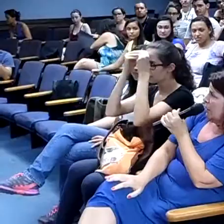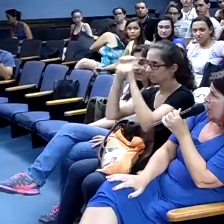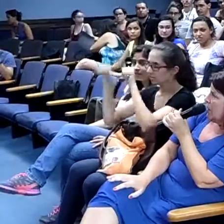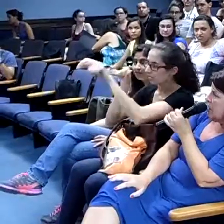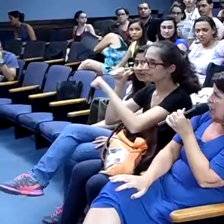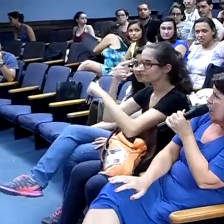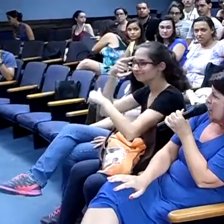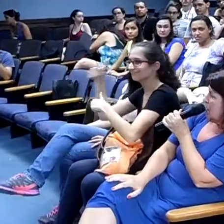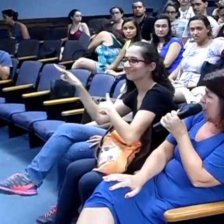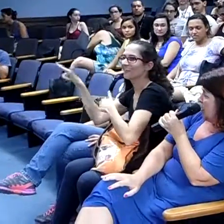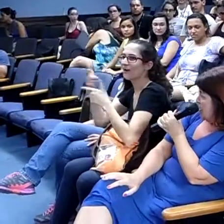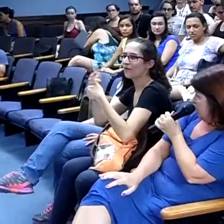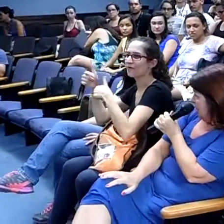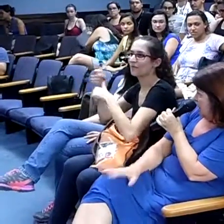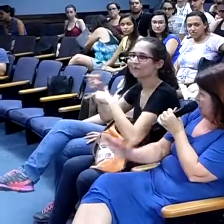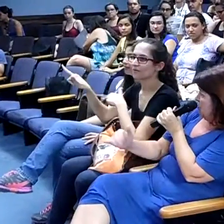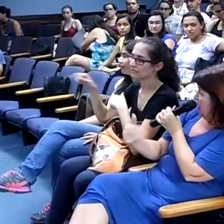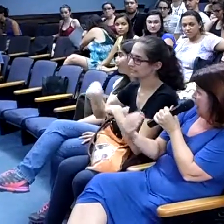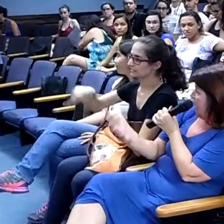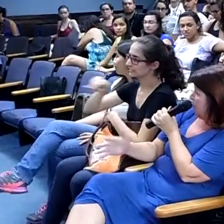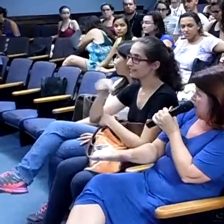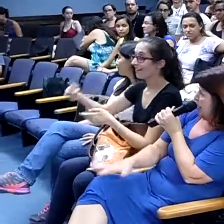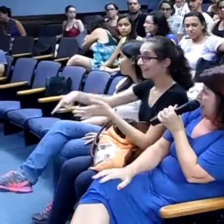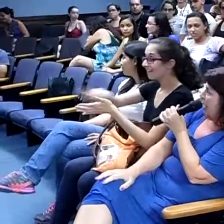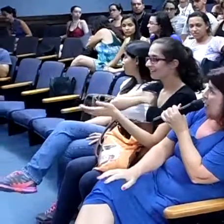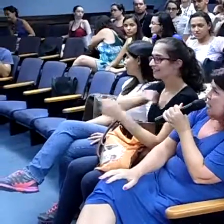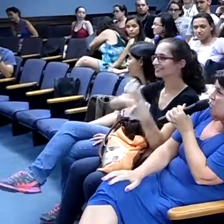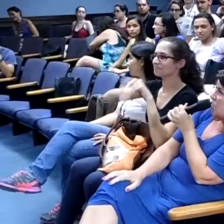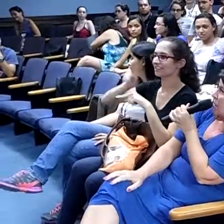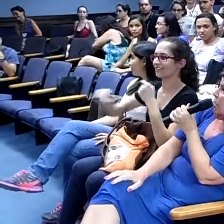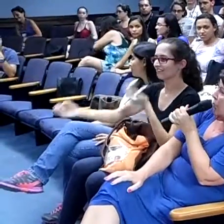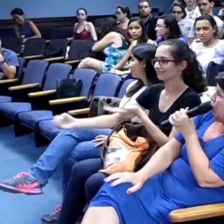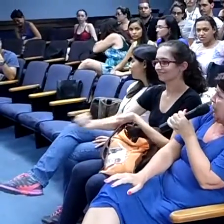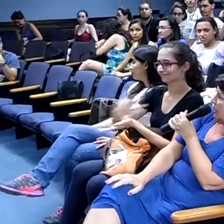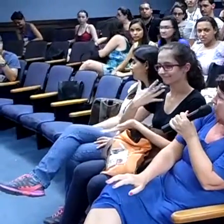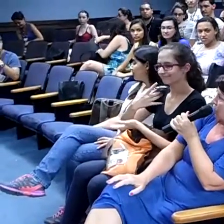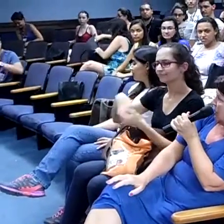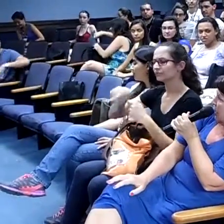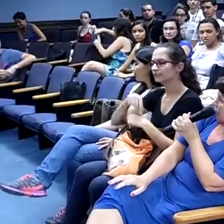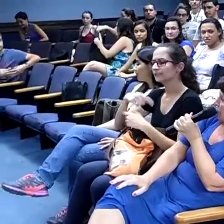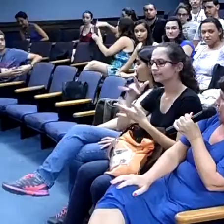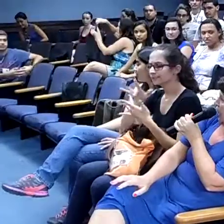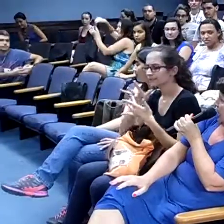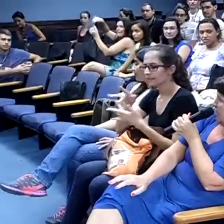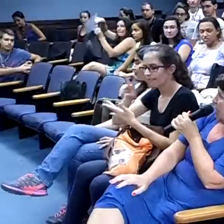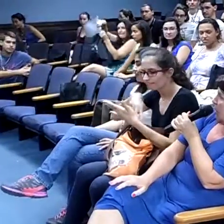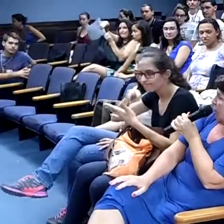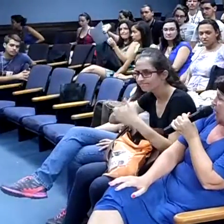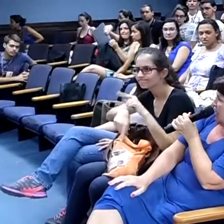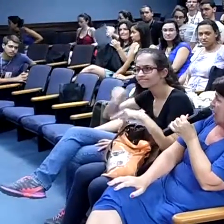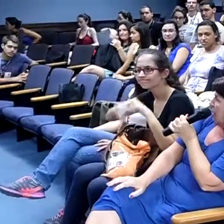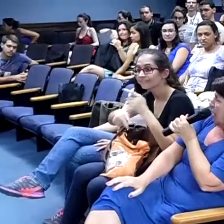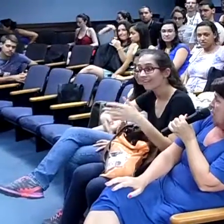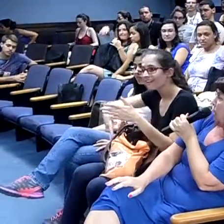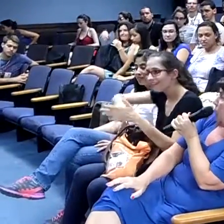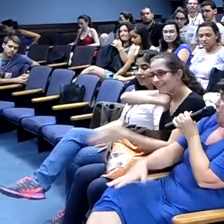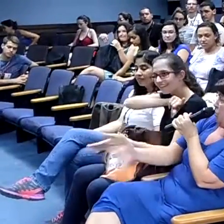Então, nós as gurias, as meninas nos mandaram os materiais, a gente procura ter um contato com eles com antecedência. Eu hoje de